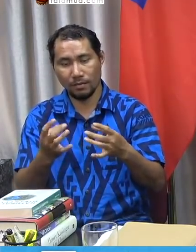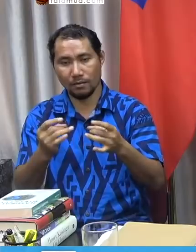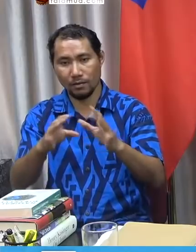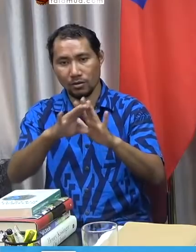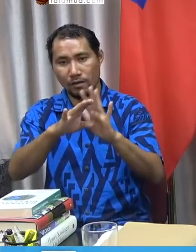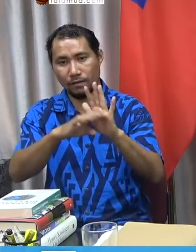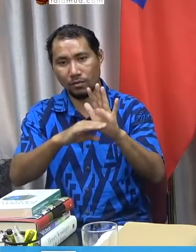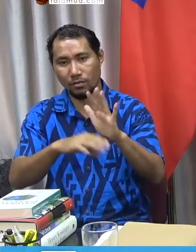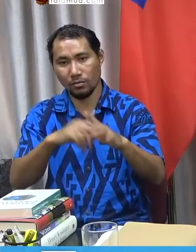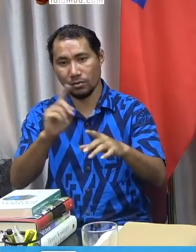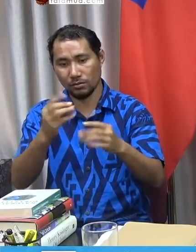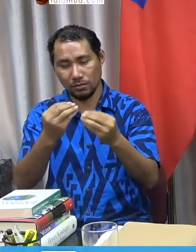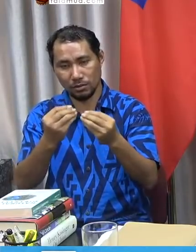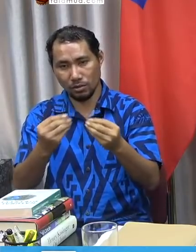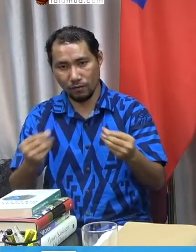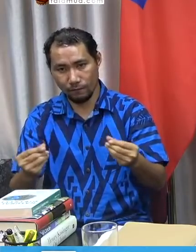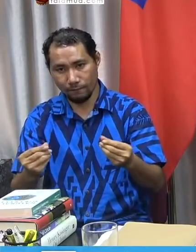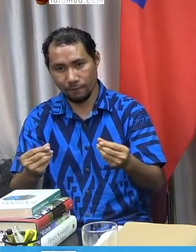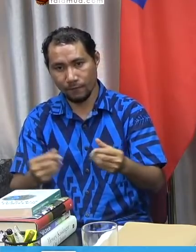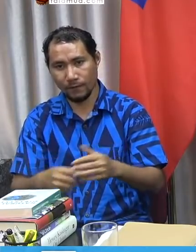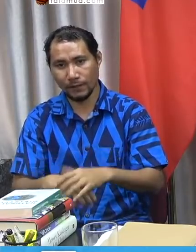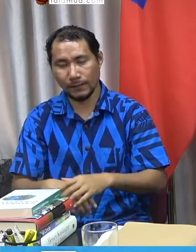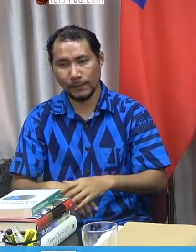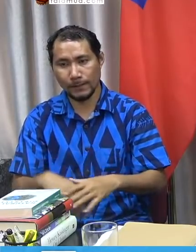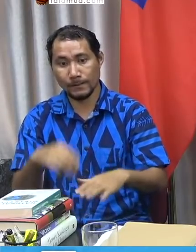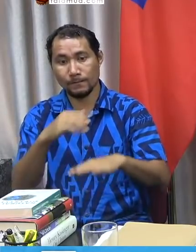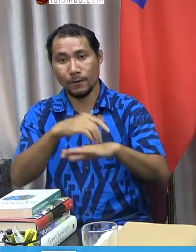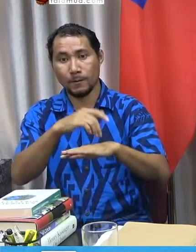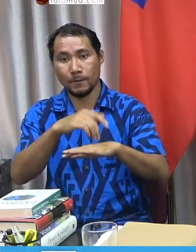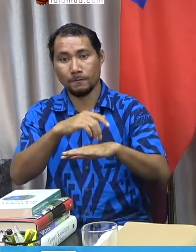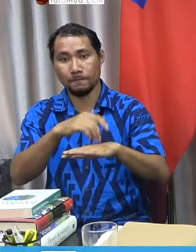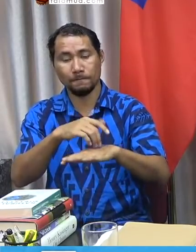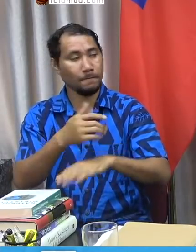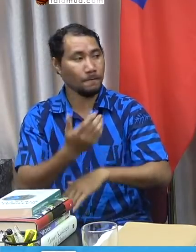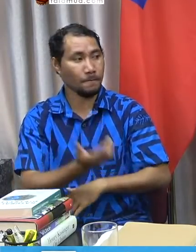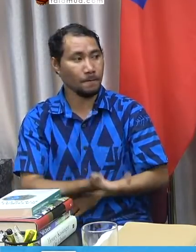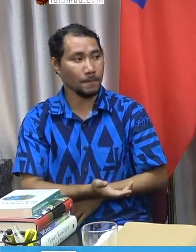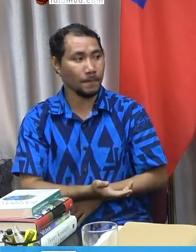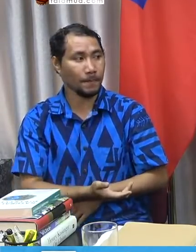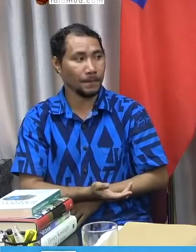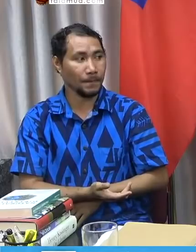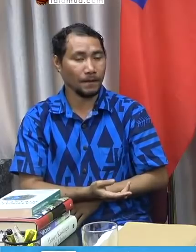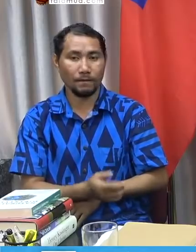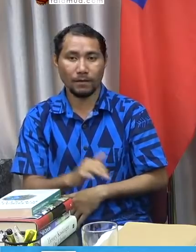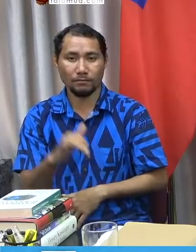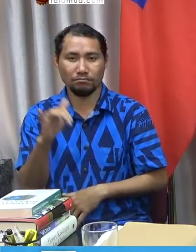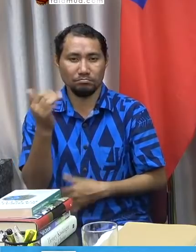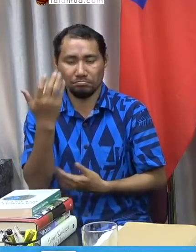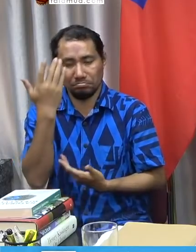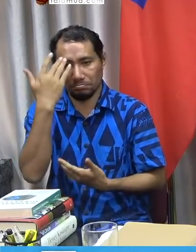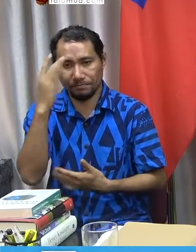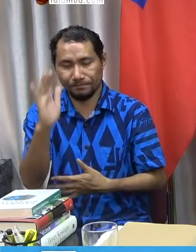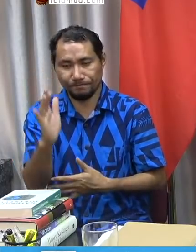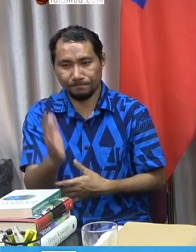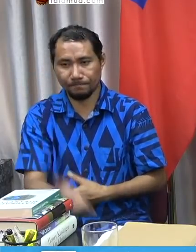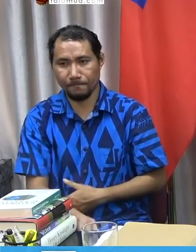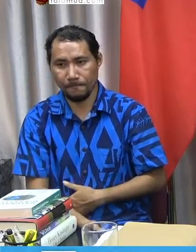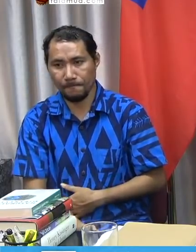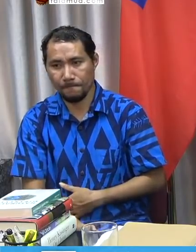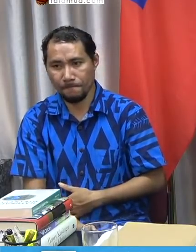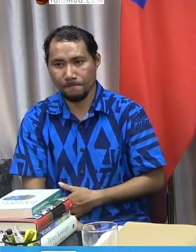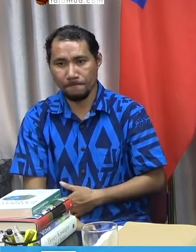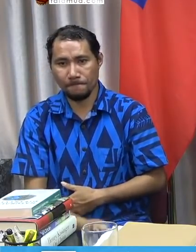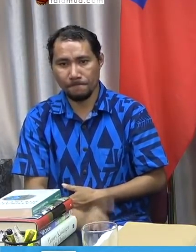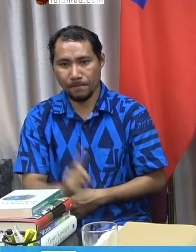E tau fo ia le whapitau i. Ia, e tātou te le mai loa ia